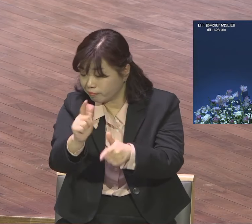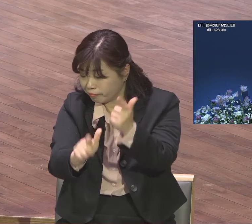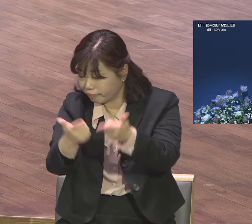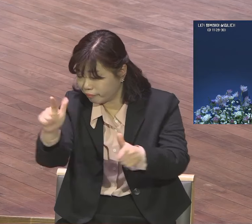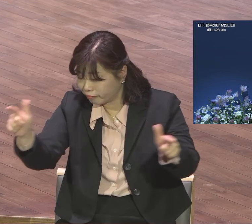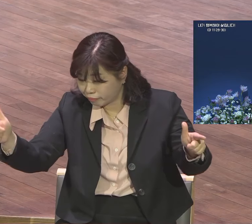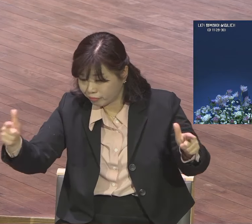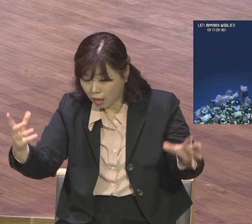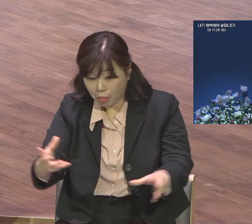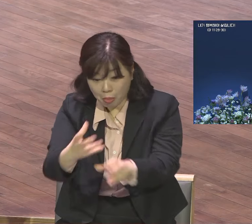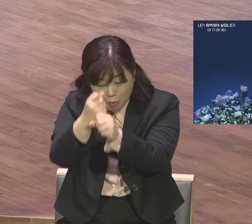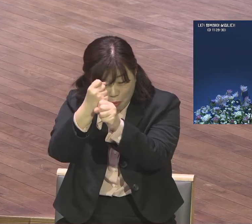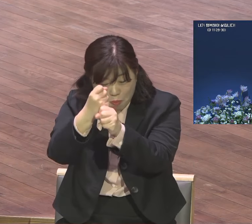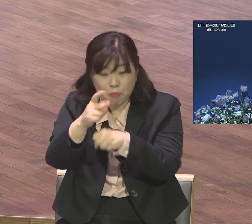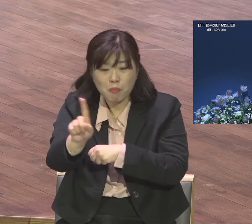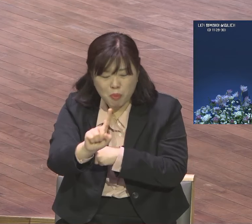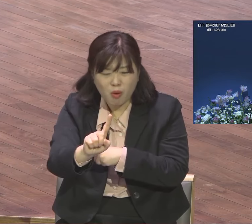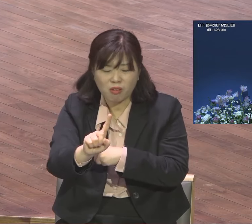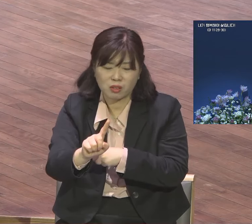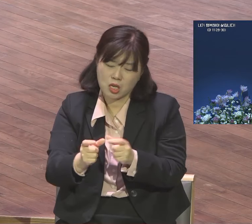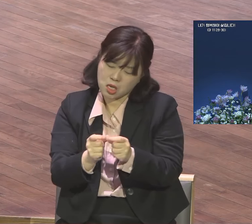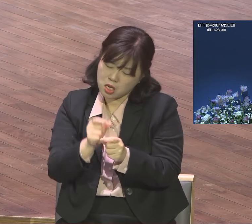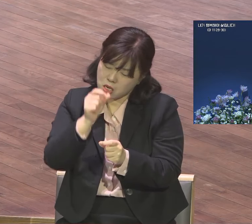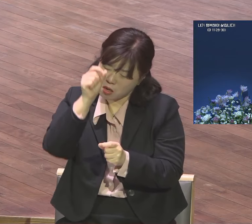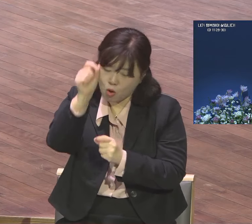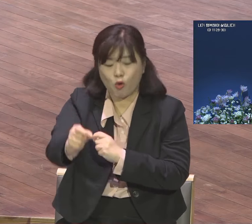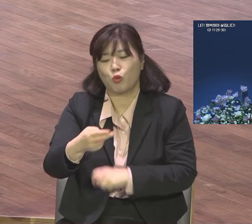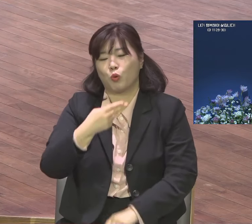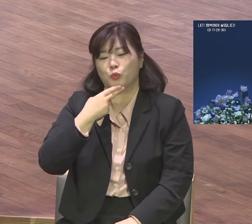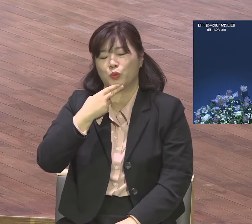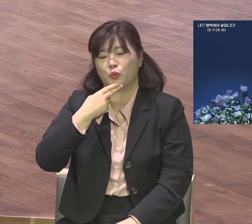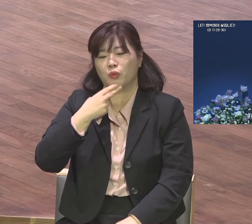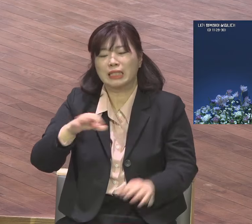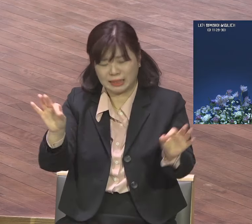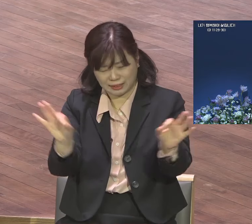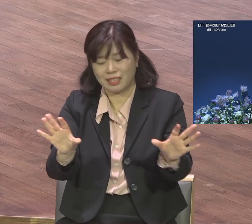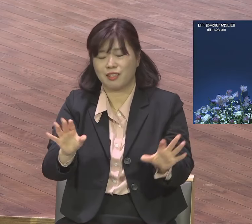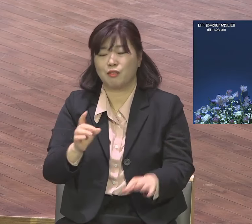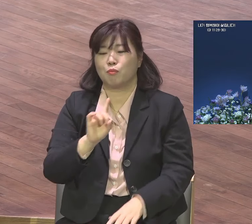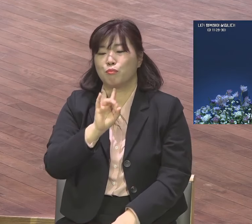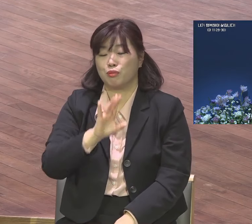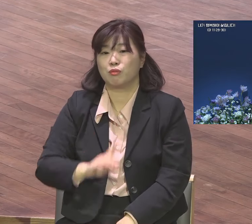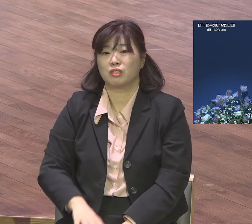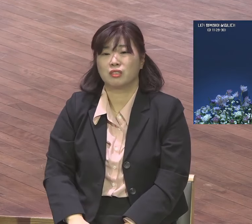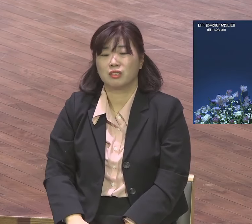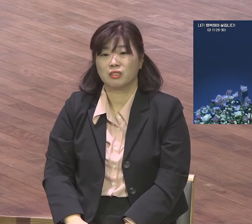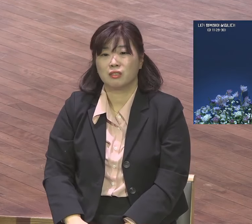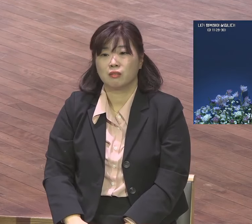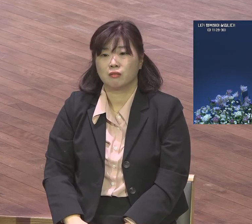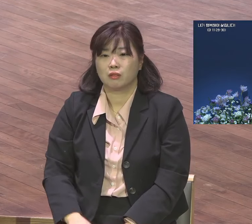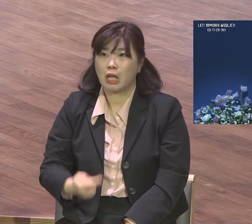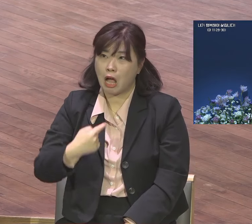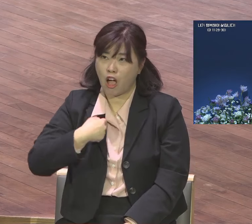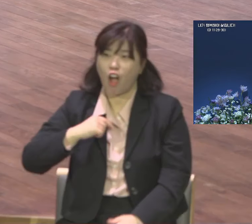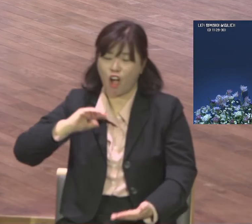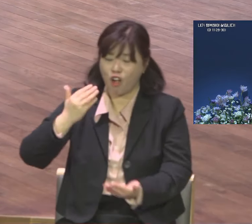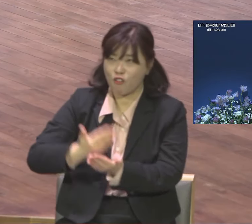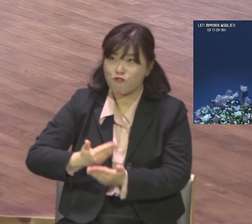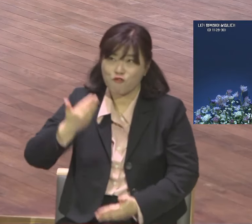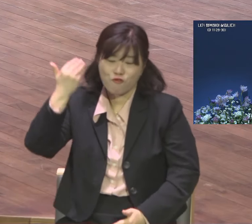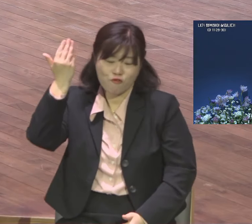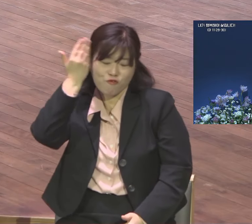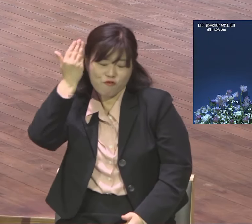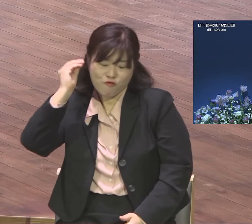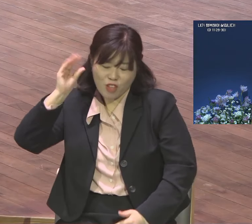아닙니다. 있다가 없어지기도 합니다. 많이 붙잡았던 것 같은데 어느 순간 보면 아침